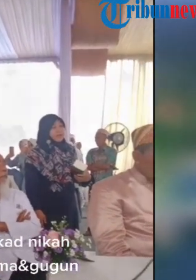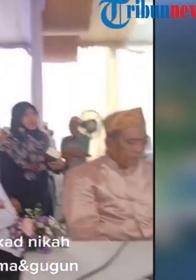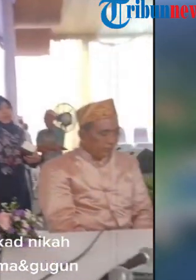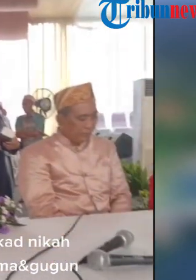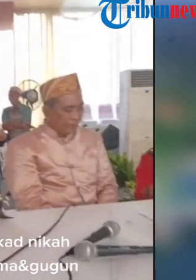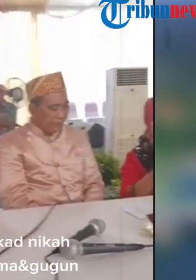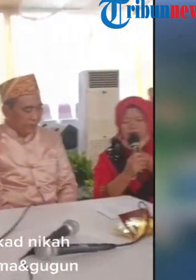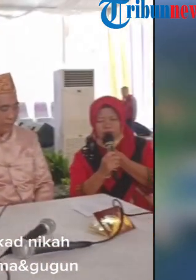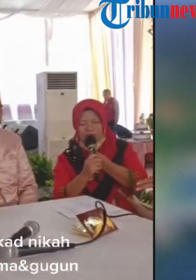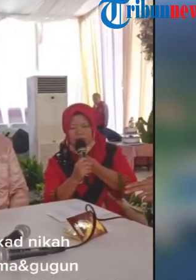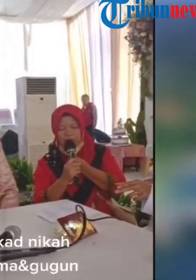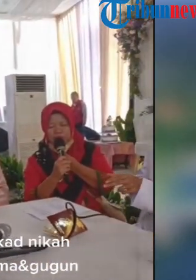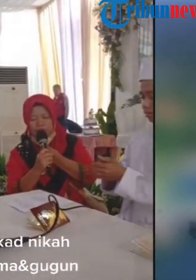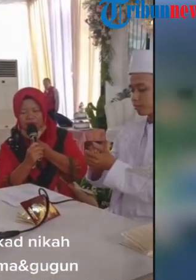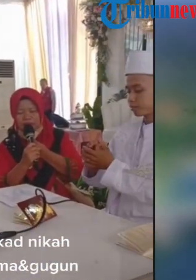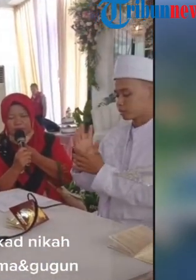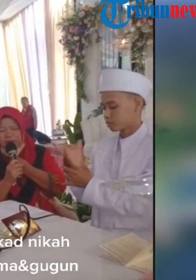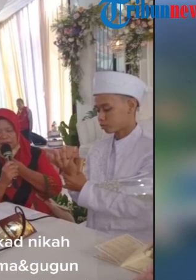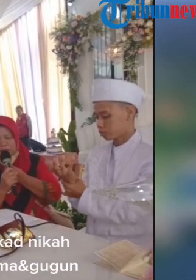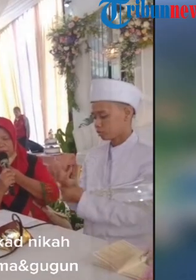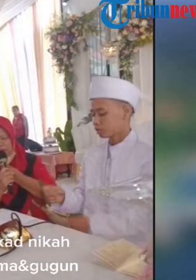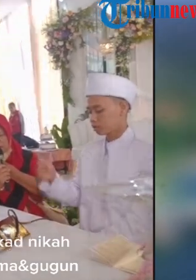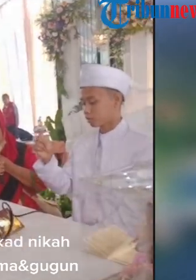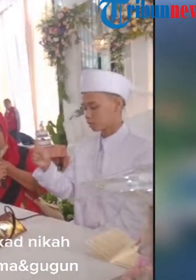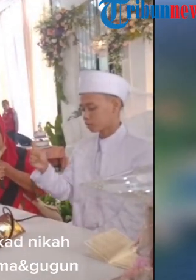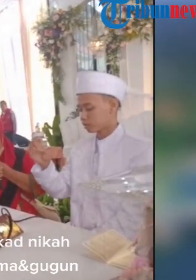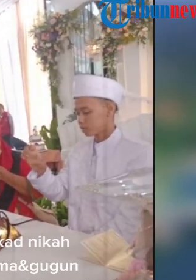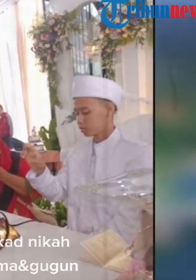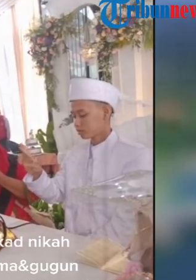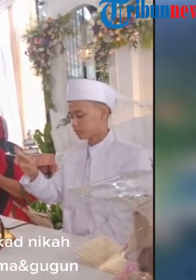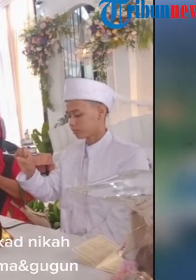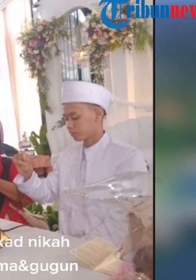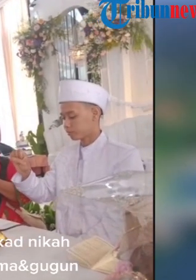mas kawin 20 gram emas